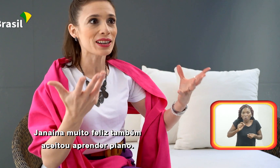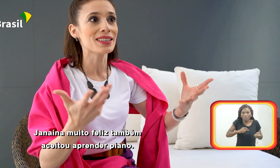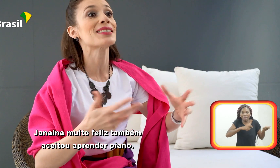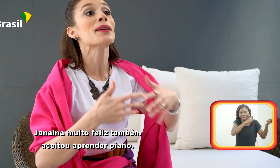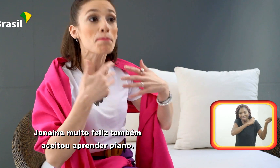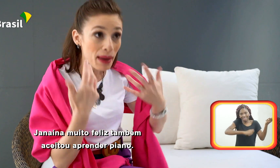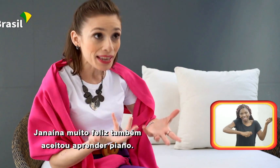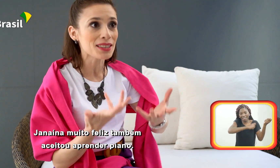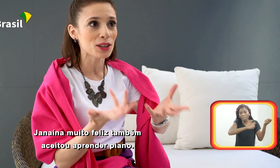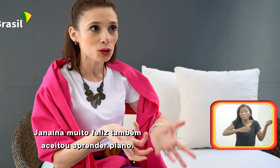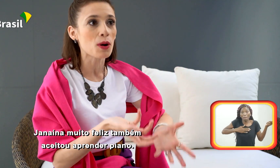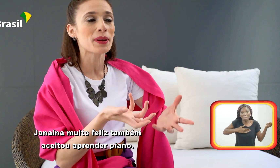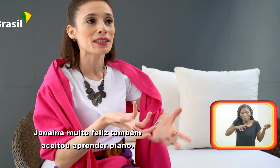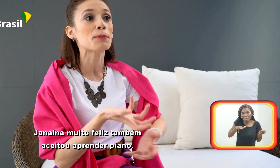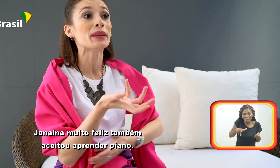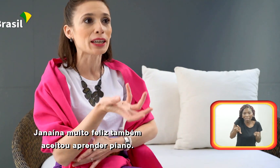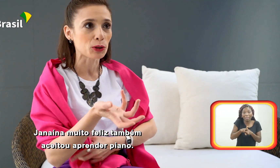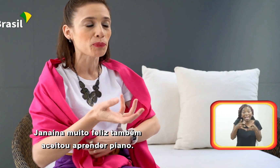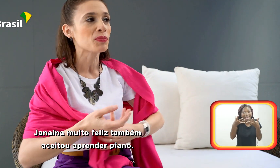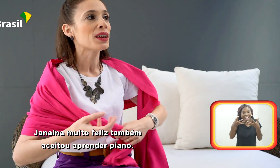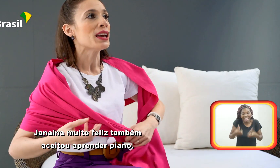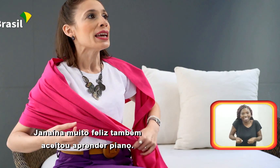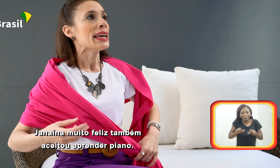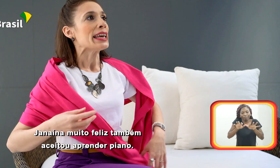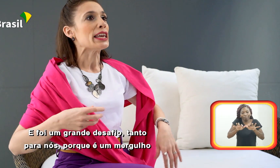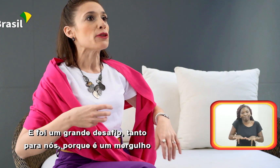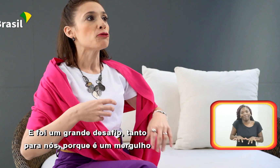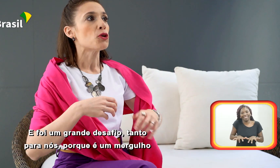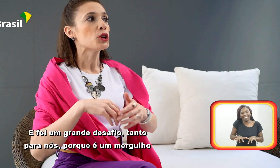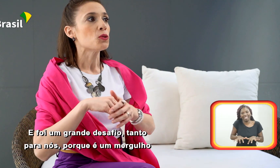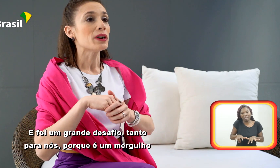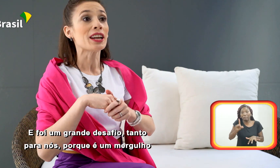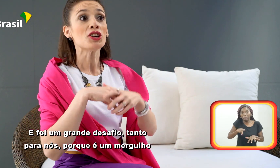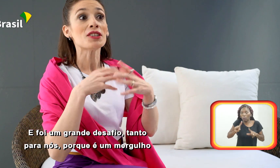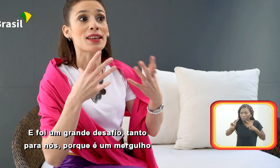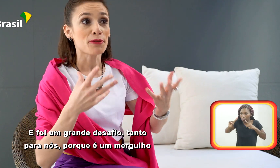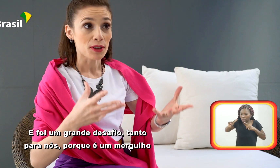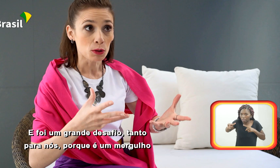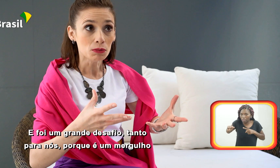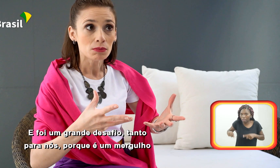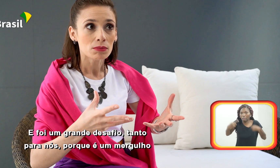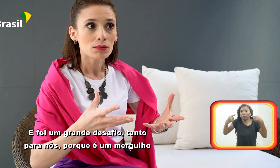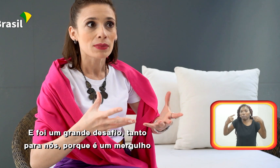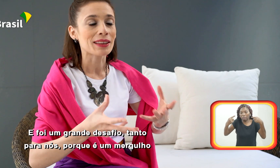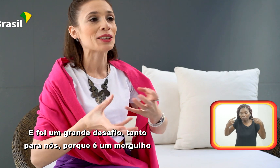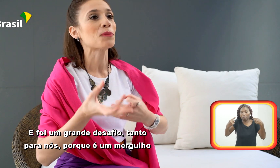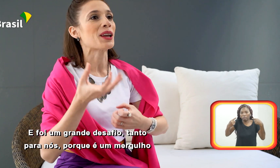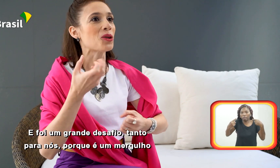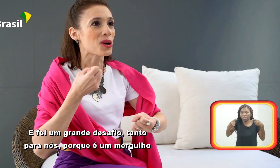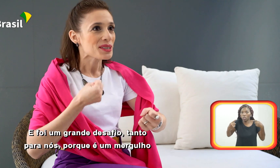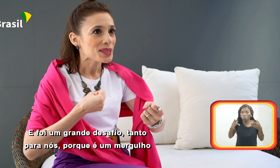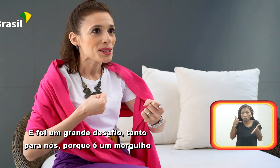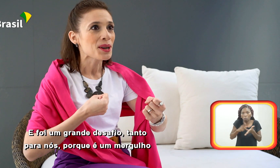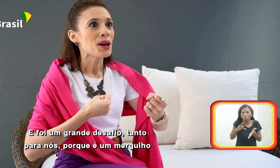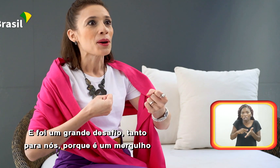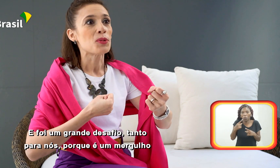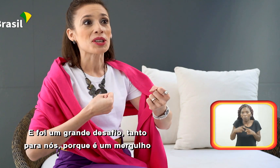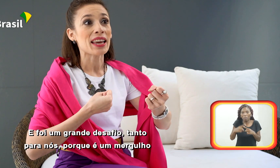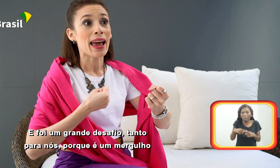feliz, também aceitou aprender piano. E foi um grande desafio, né, tanto para nós, porque é